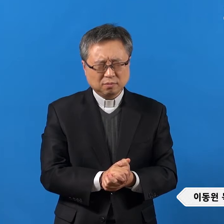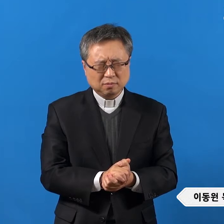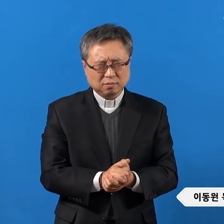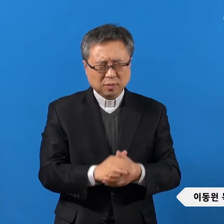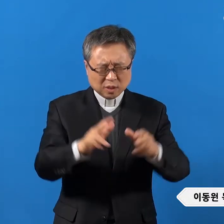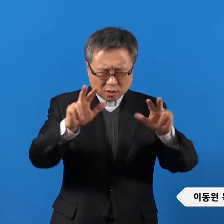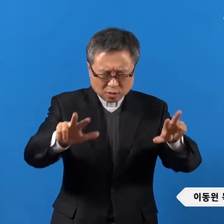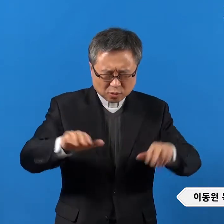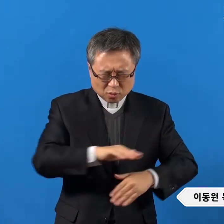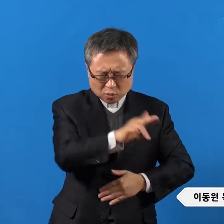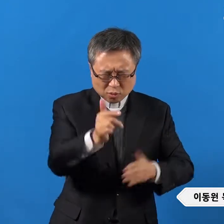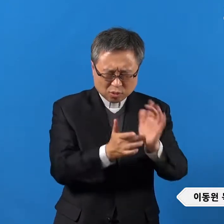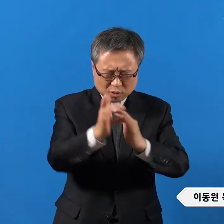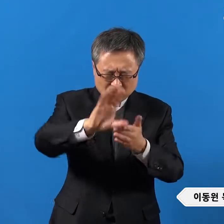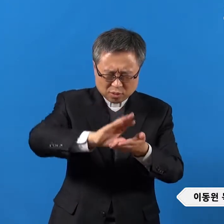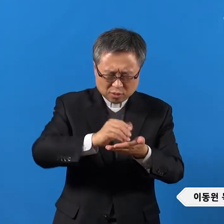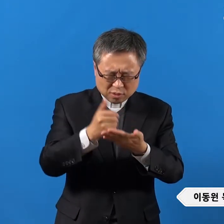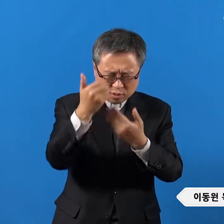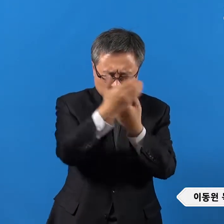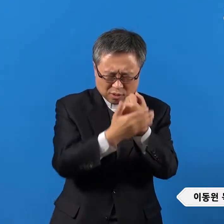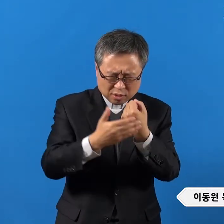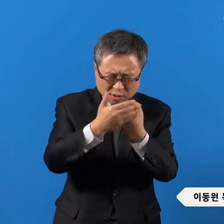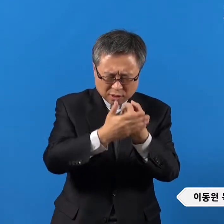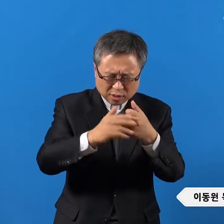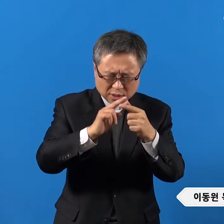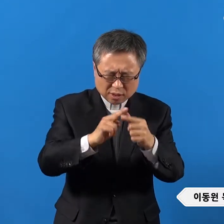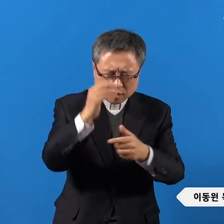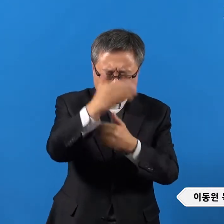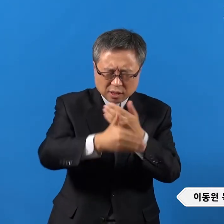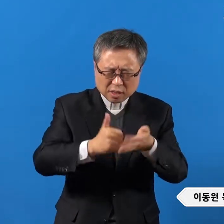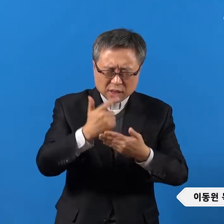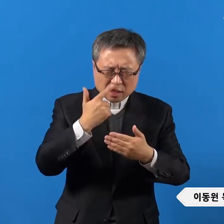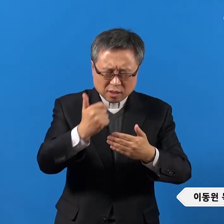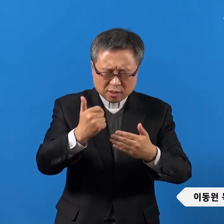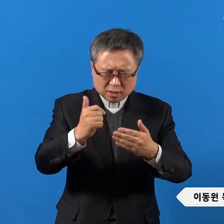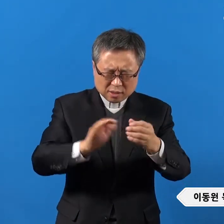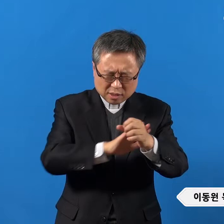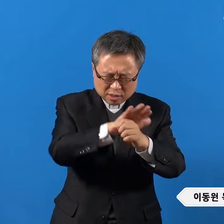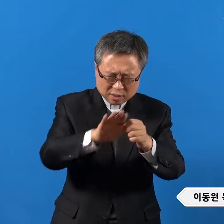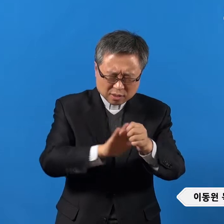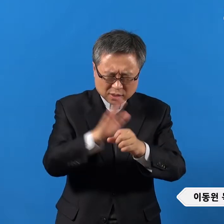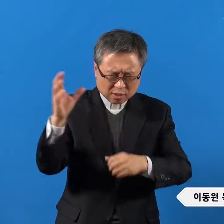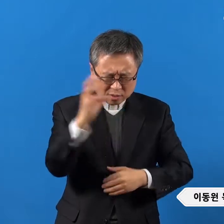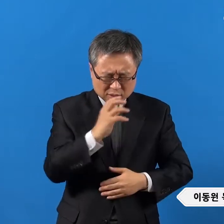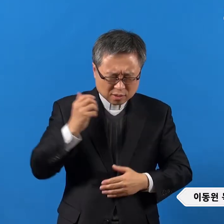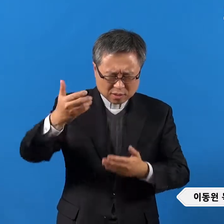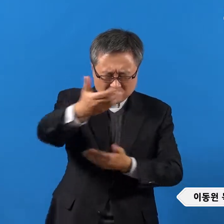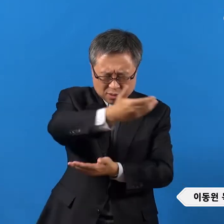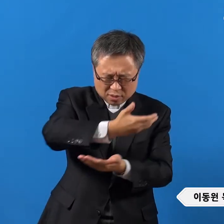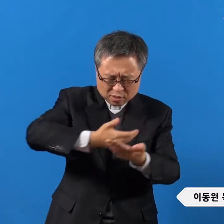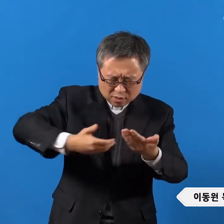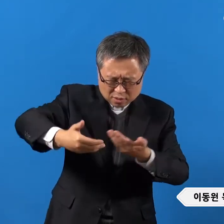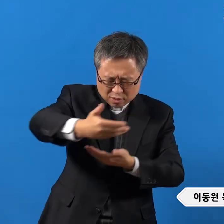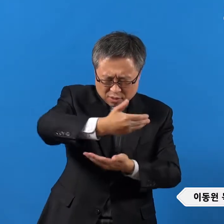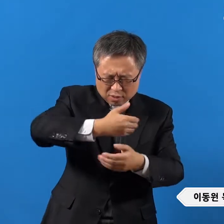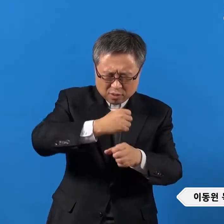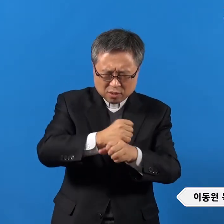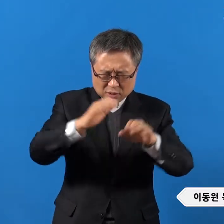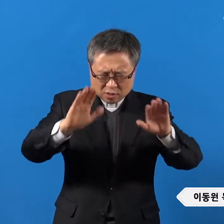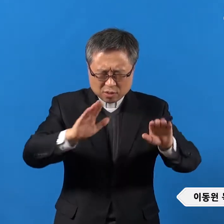이제는 우리 주 예수 그리스도의 은혜와 하나님 아버지의 사랑과 성령의 교통케 하심이 오늘 말씀을 받고